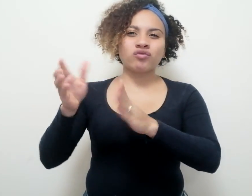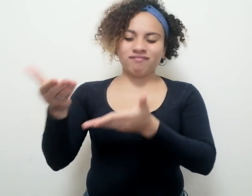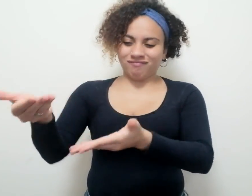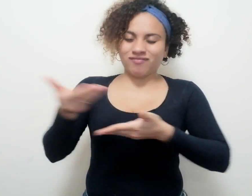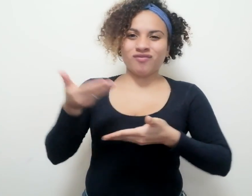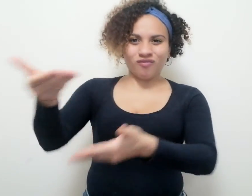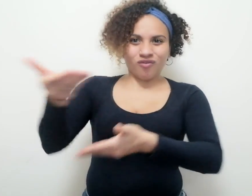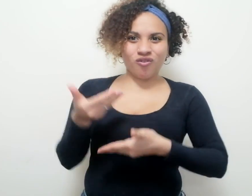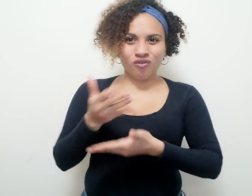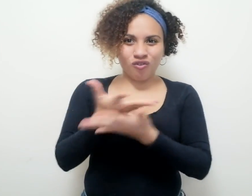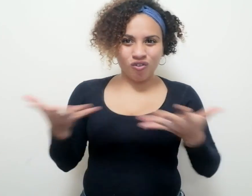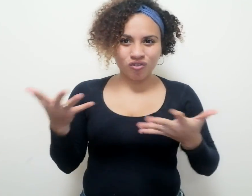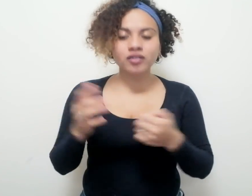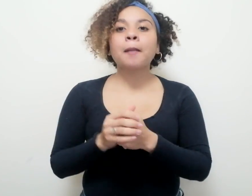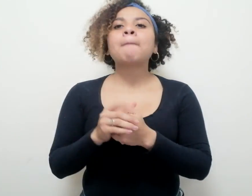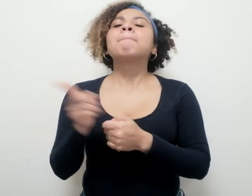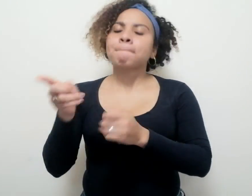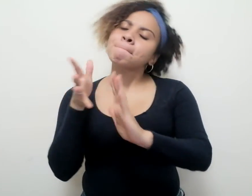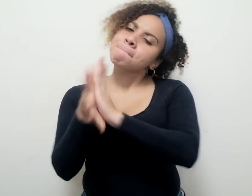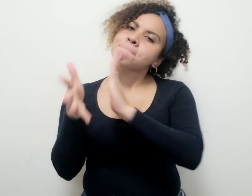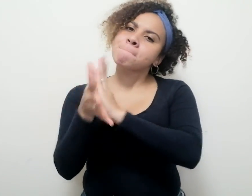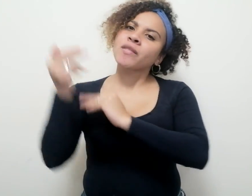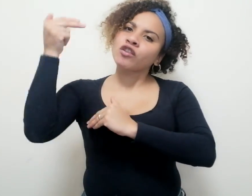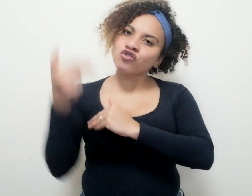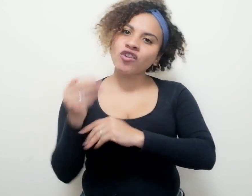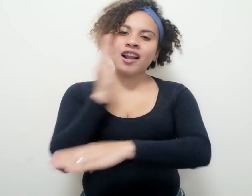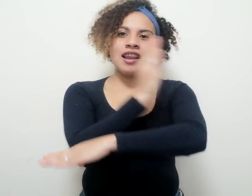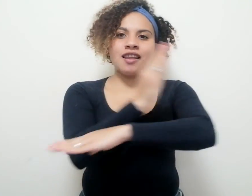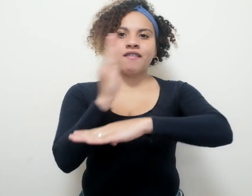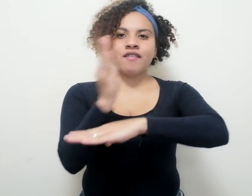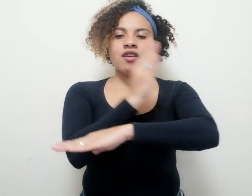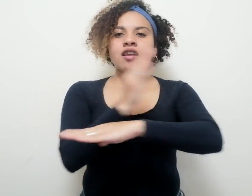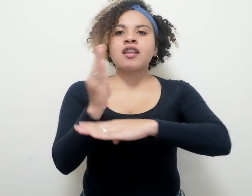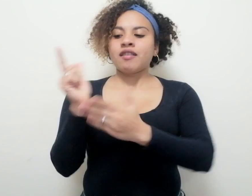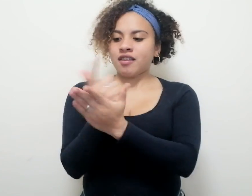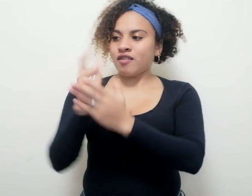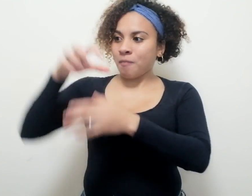anaqueles, relata la historia de la librería Lerner.